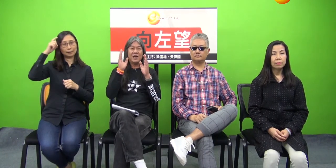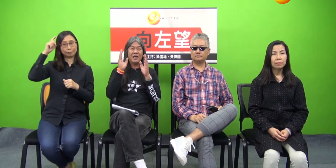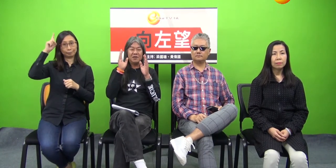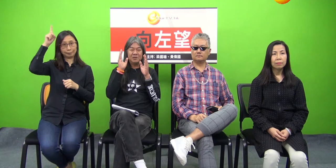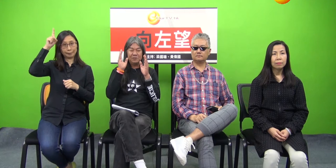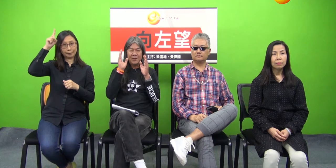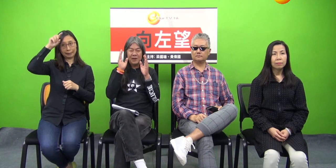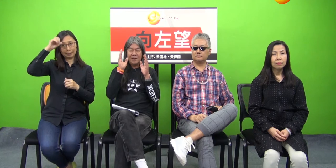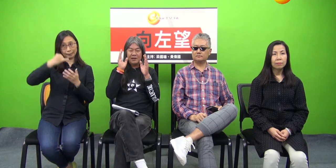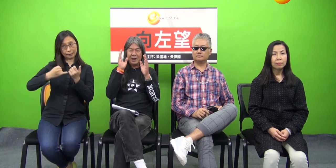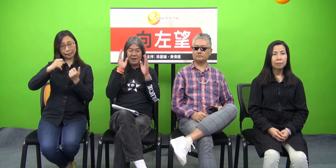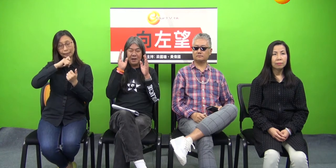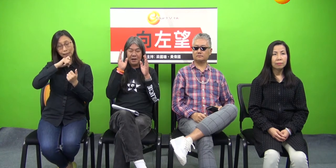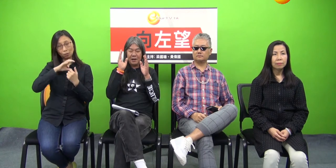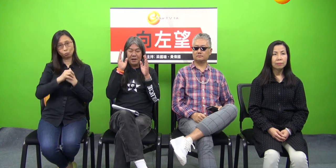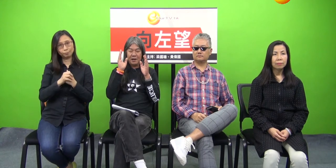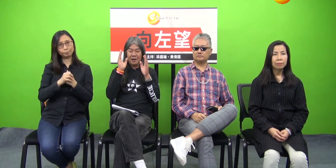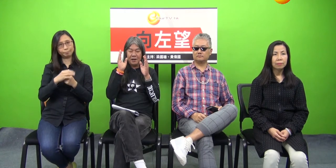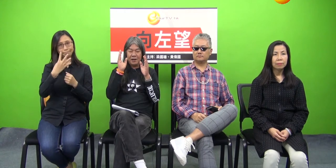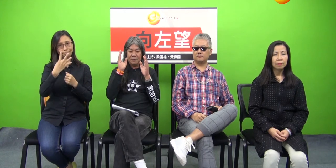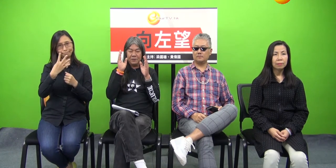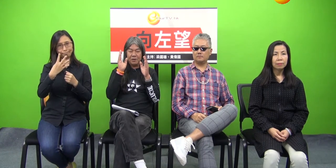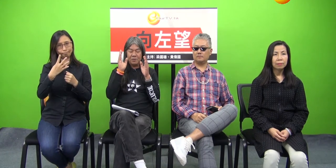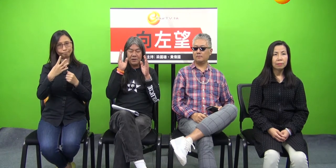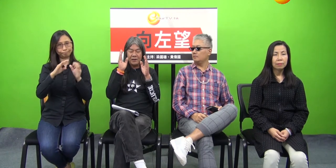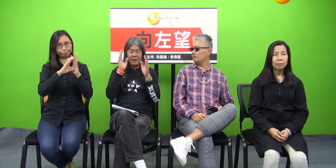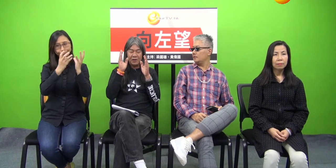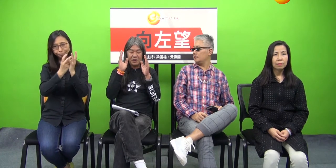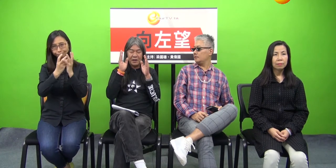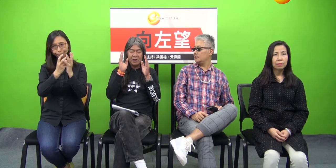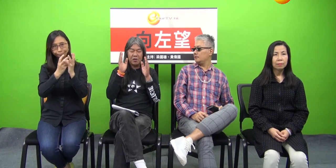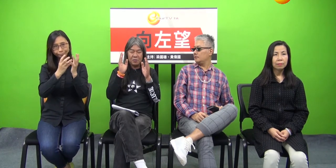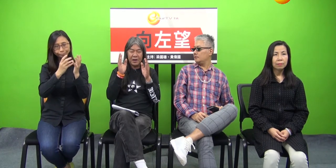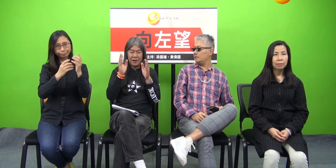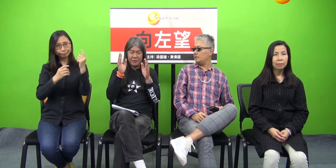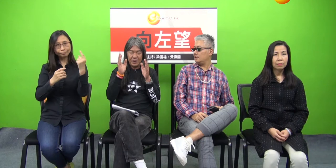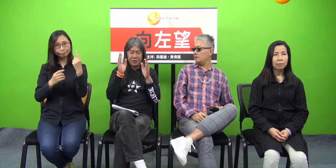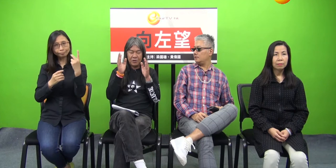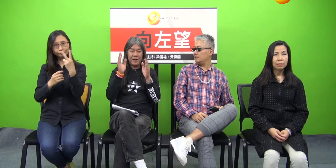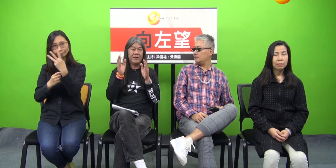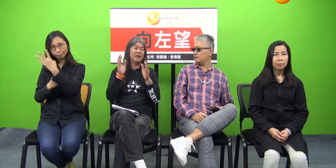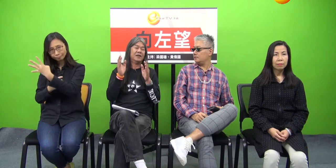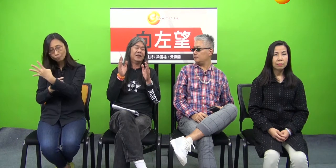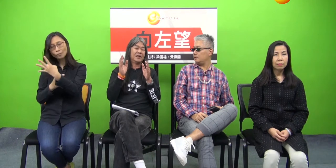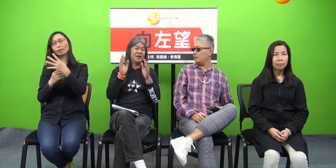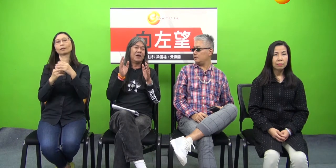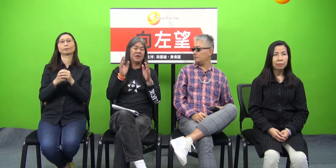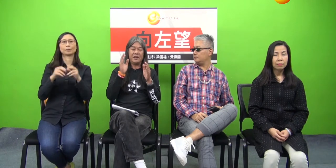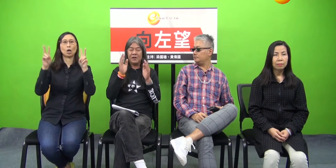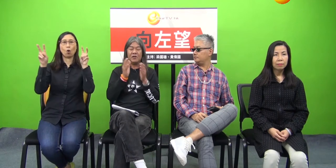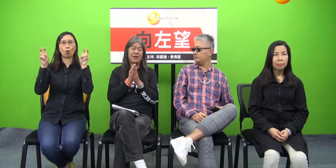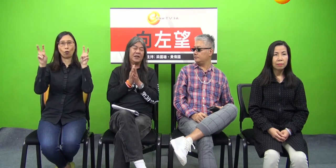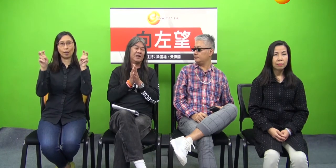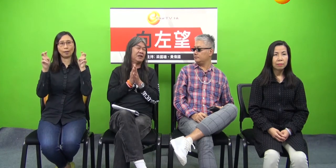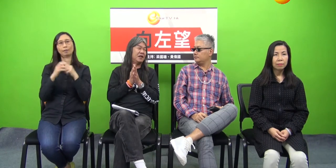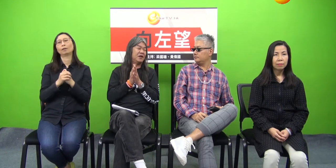咁嘅，即係有咁嘅四個咁嘅倫理嘅睇法，或者一